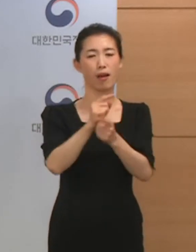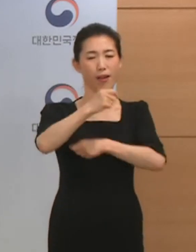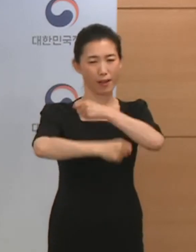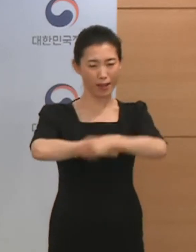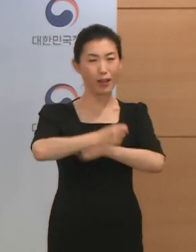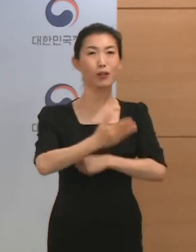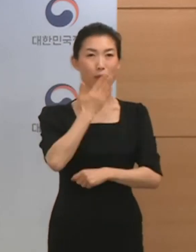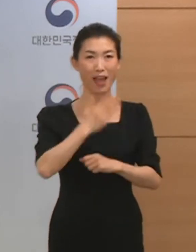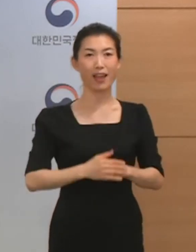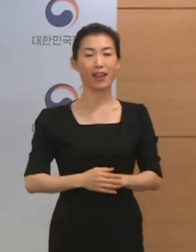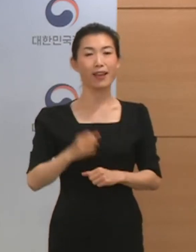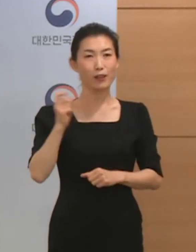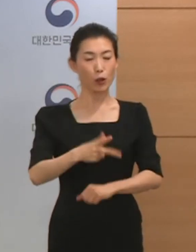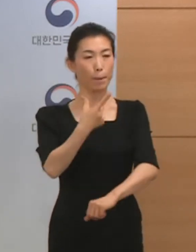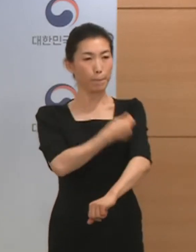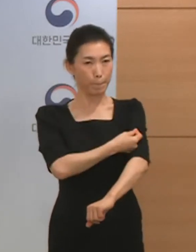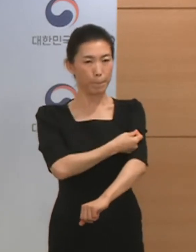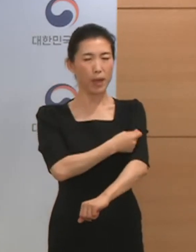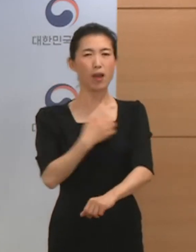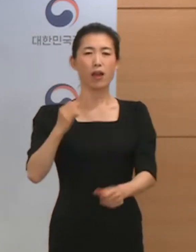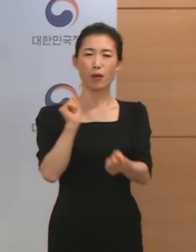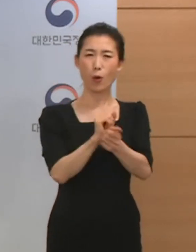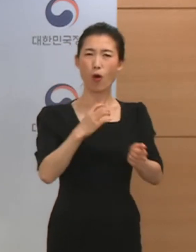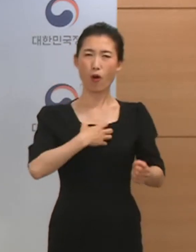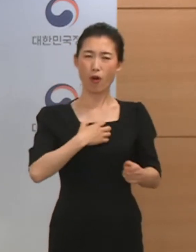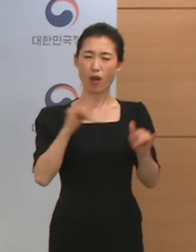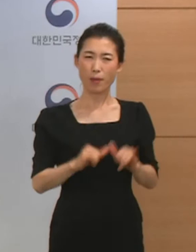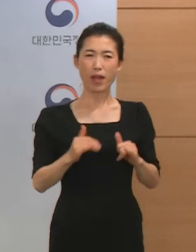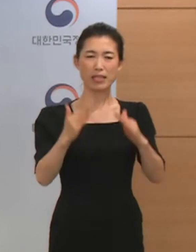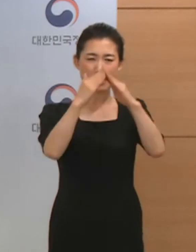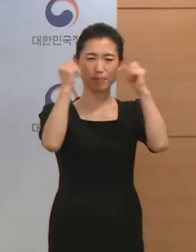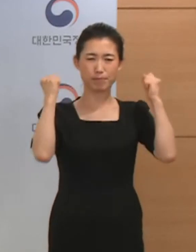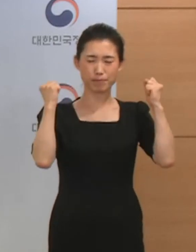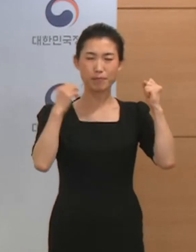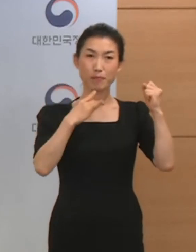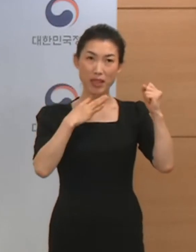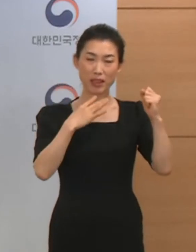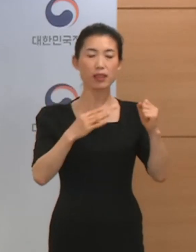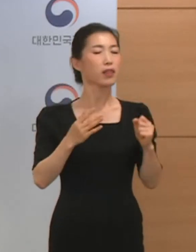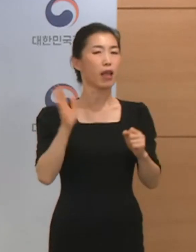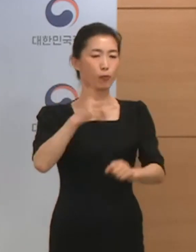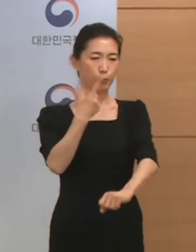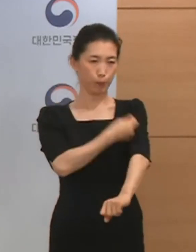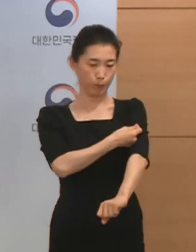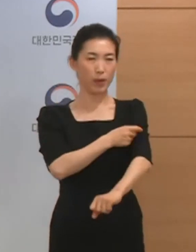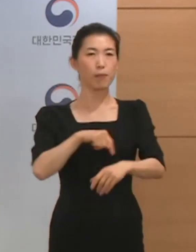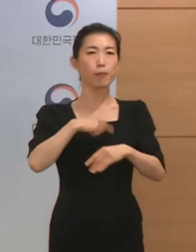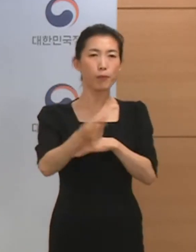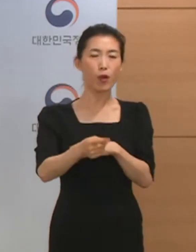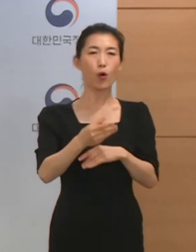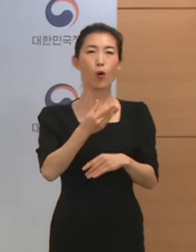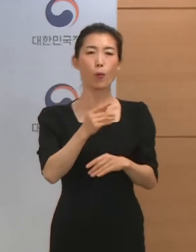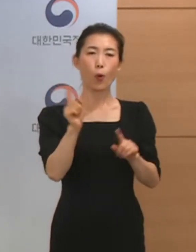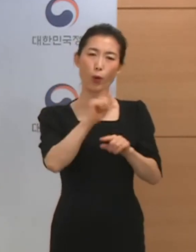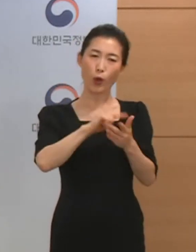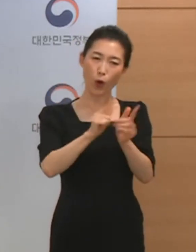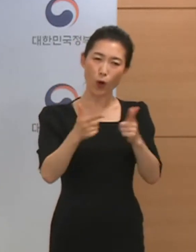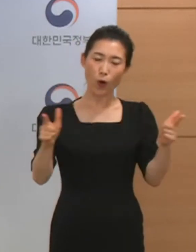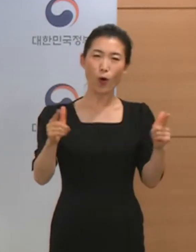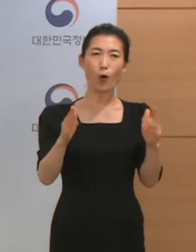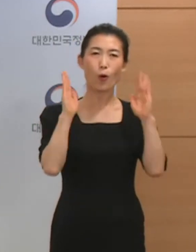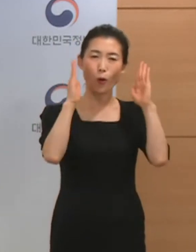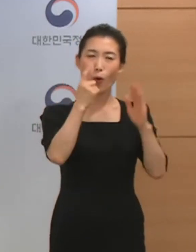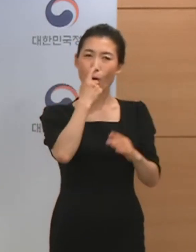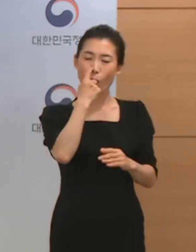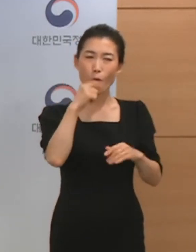때문에 집에만 있지 않으시고 복지관이나 지역문화센터에서 다양한 강좌를 수강하고